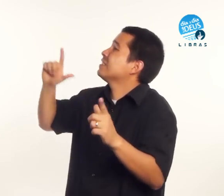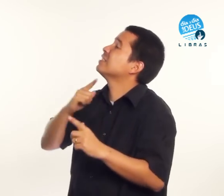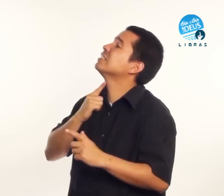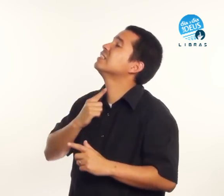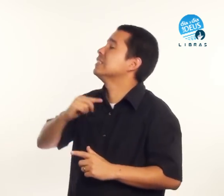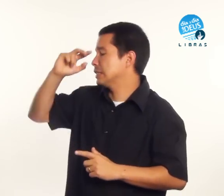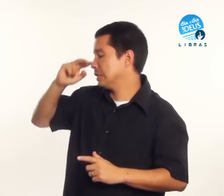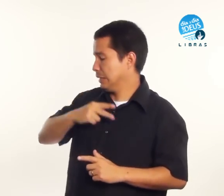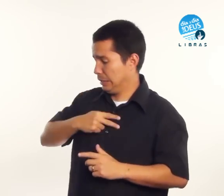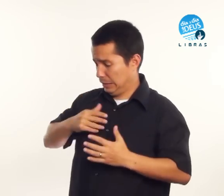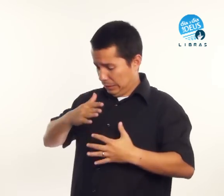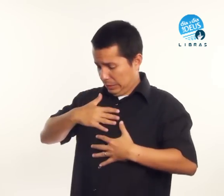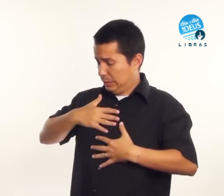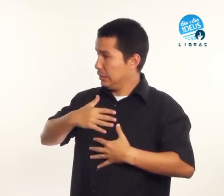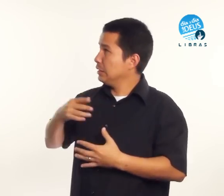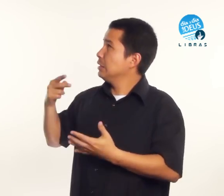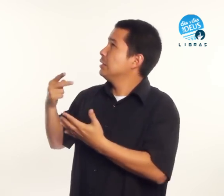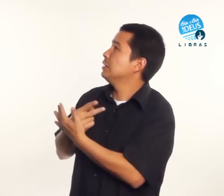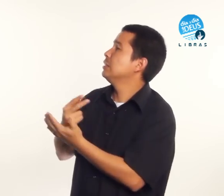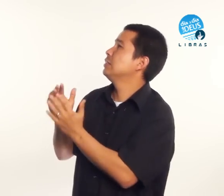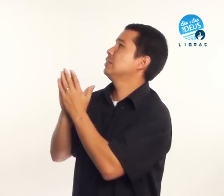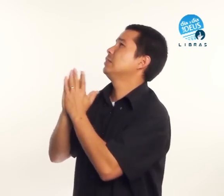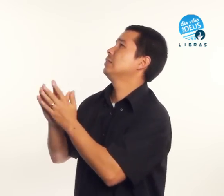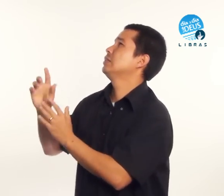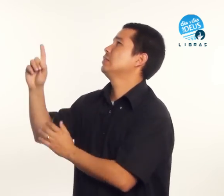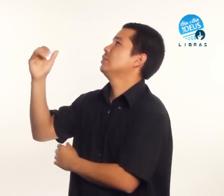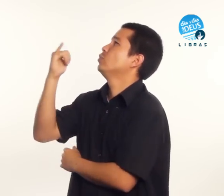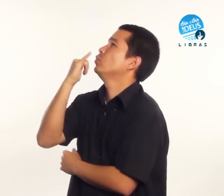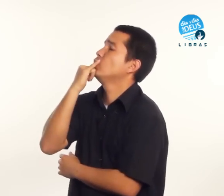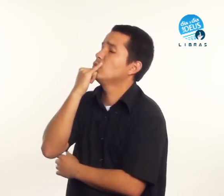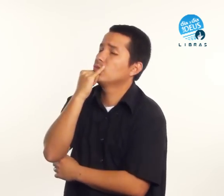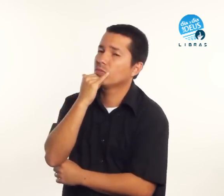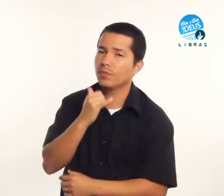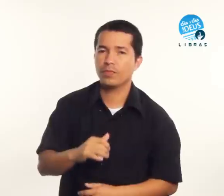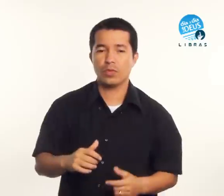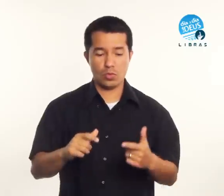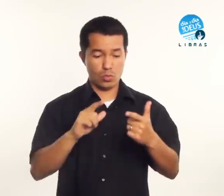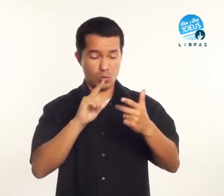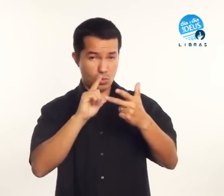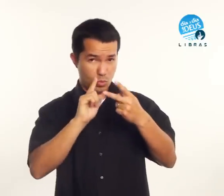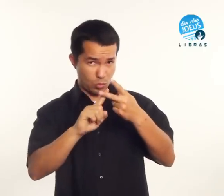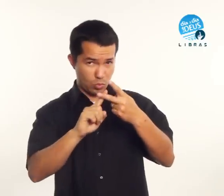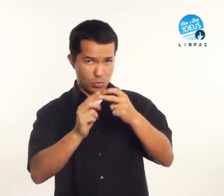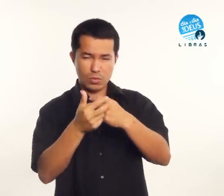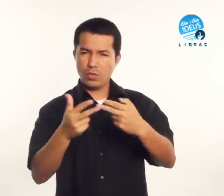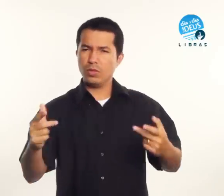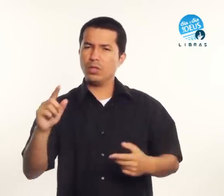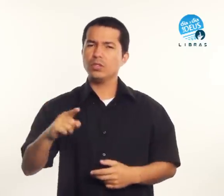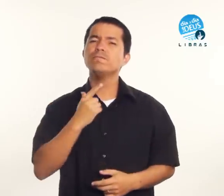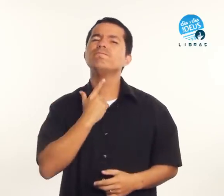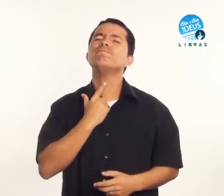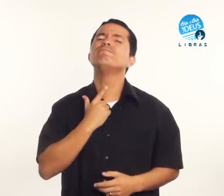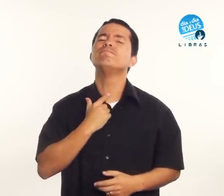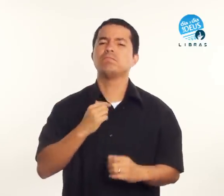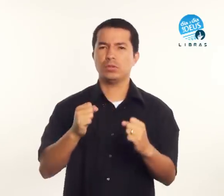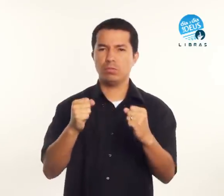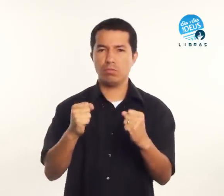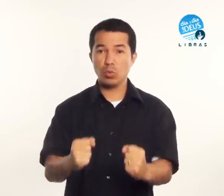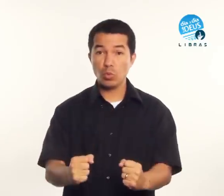o desejo de posse dentro de mim. Outra ferramenta é o desejo de poder, onde eu não quero apenas ter